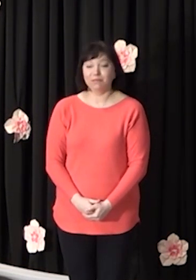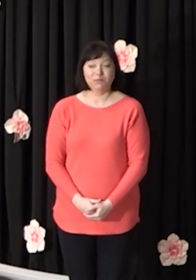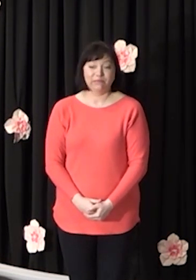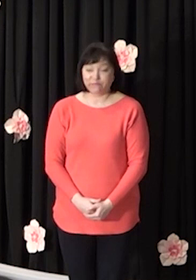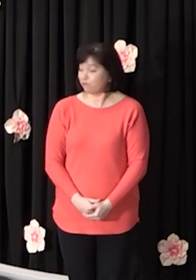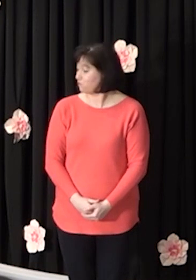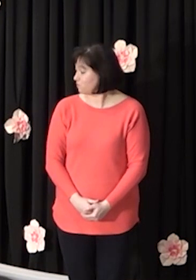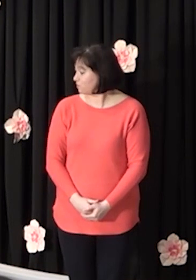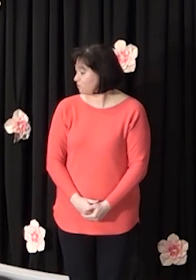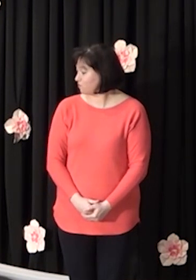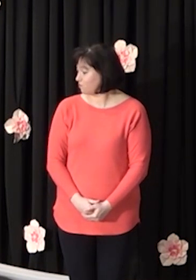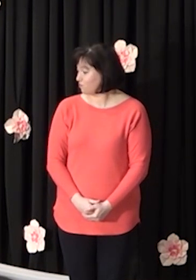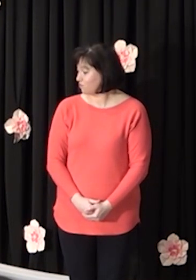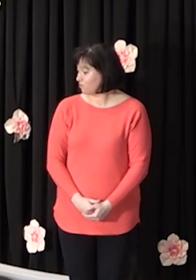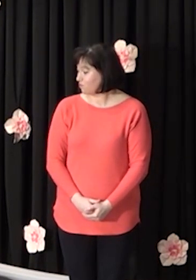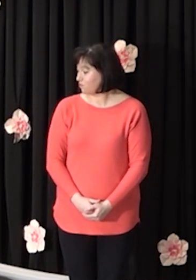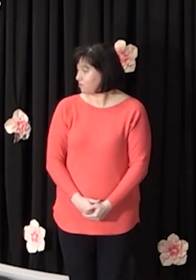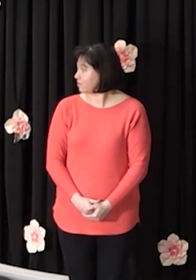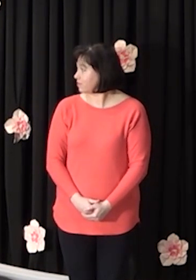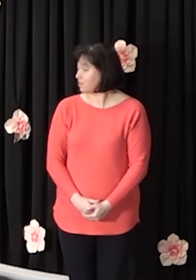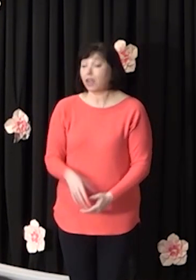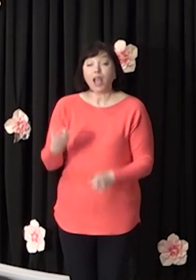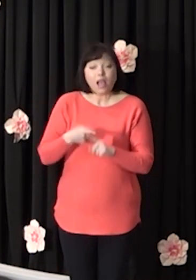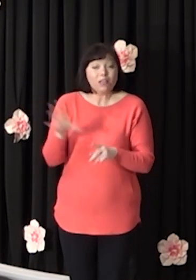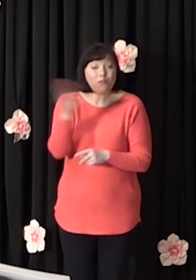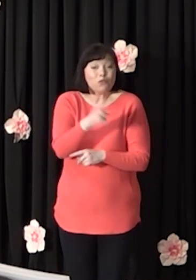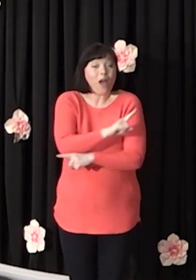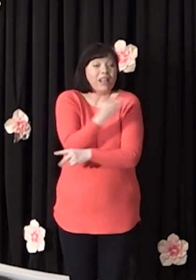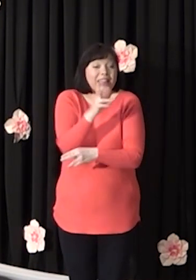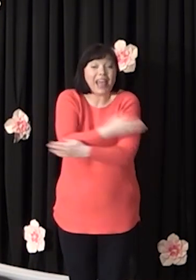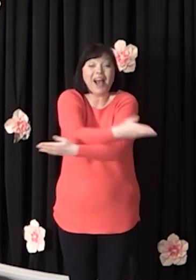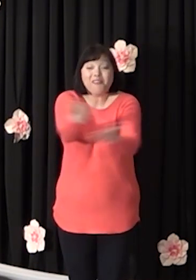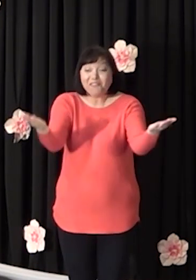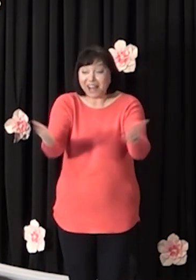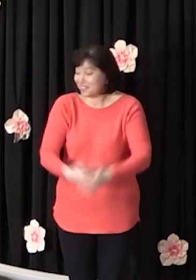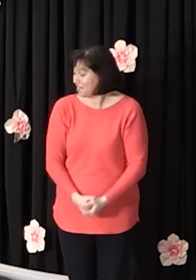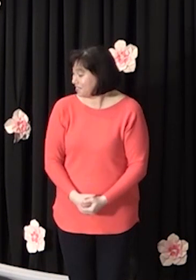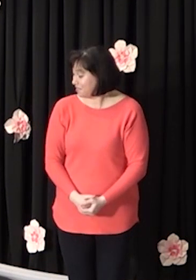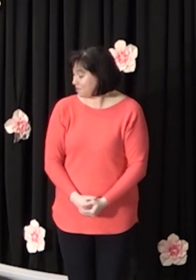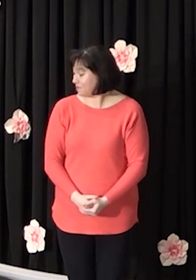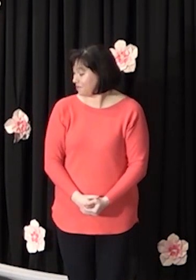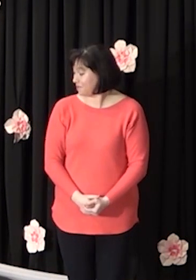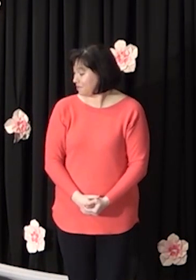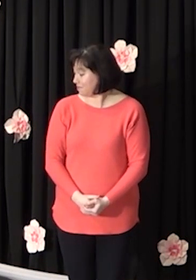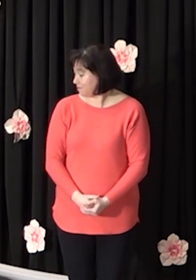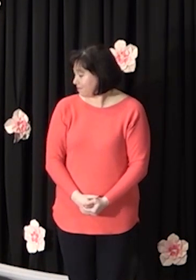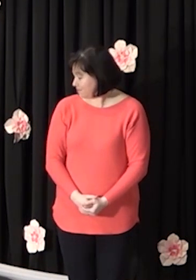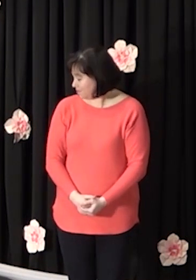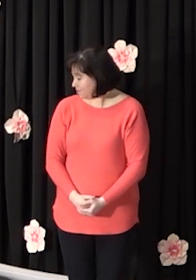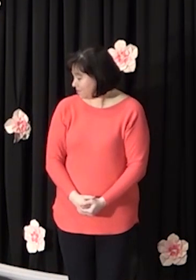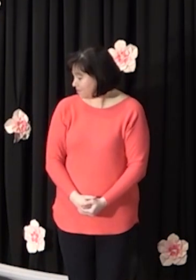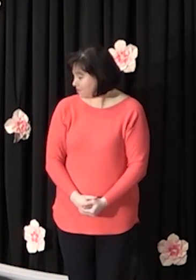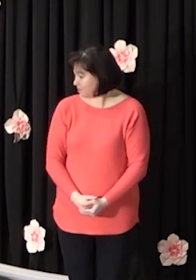появляется еще одна бутылка. Это все для вас. Хорошо, стаканчик превращается в бутылку, бутылка превращается в стаканчик,